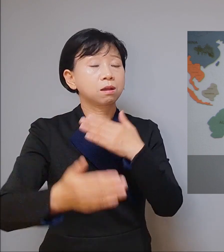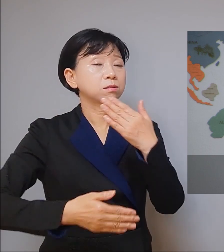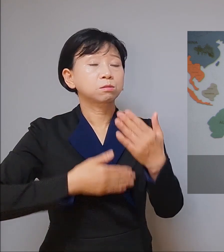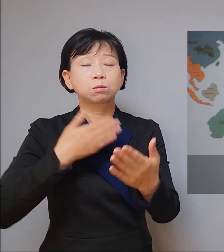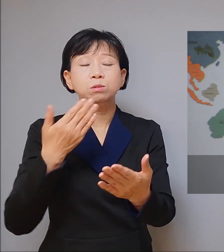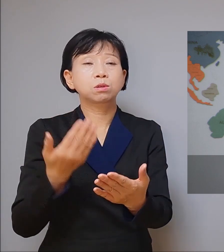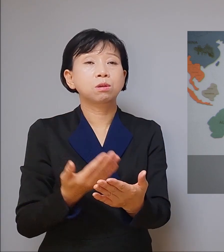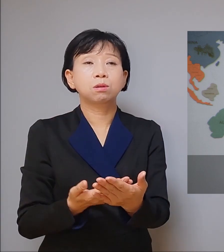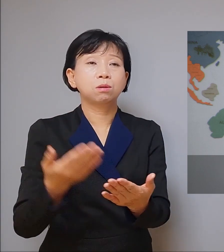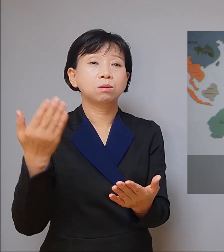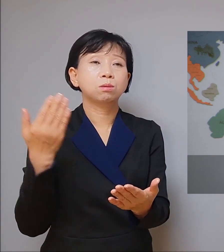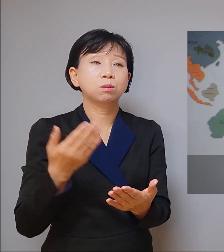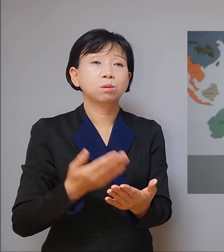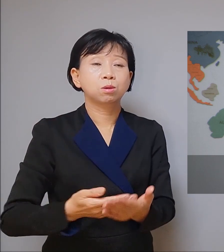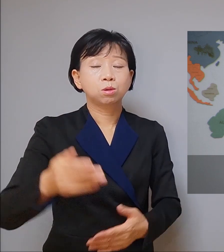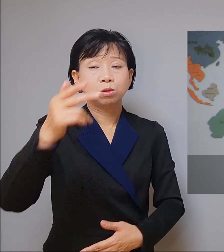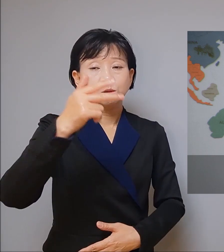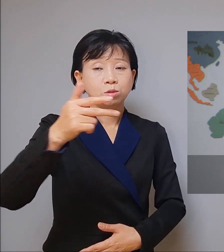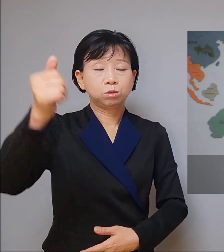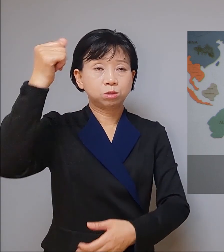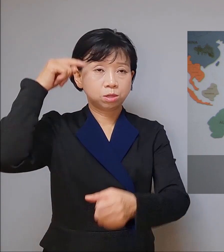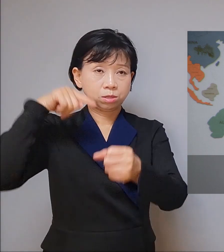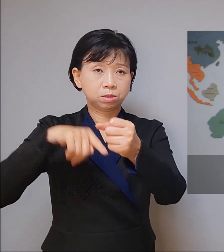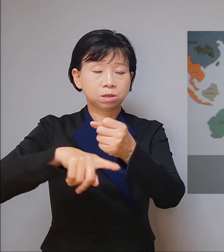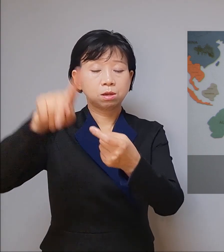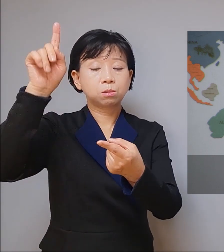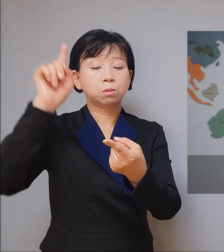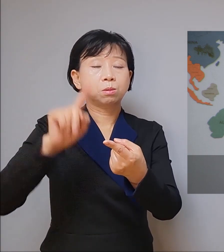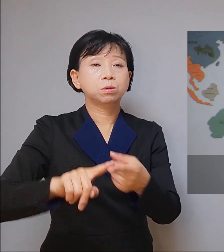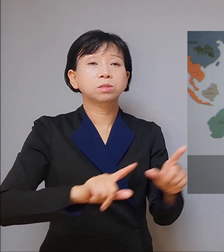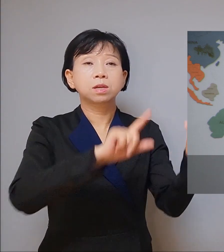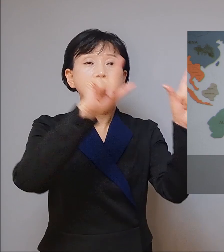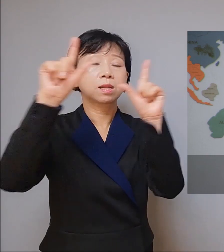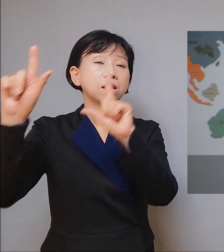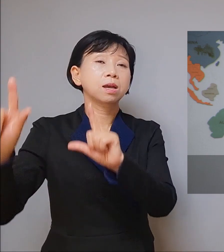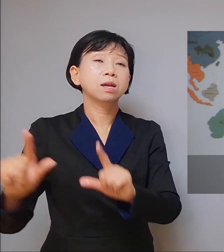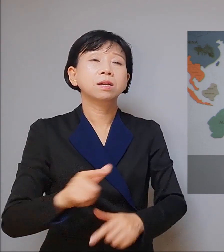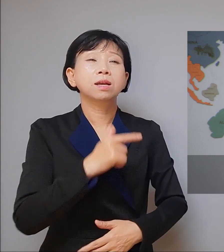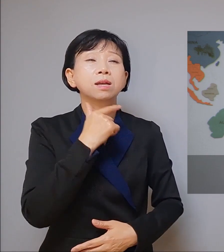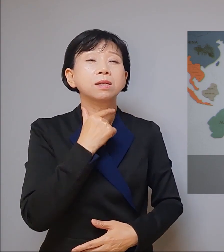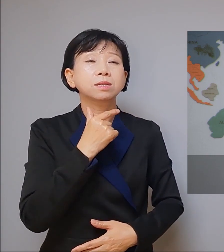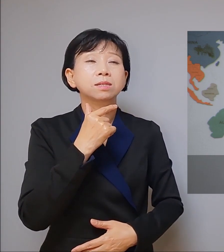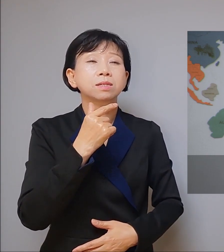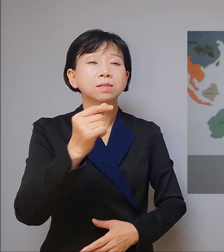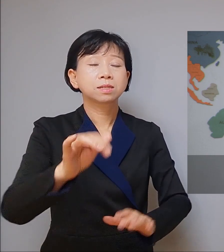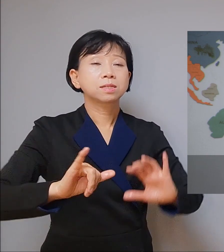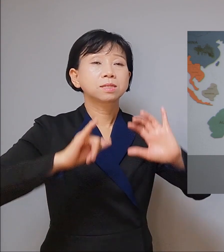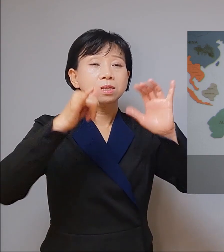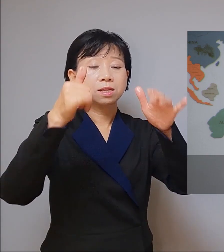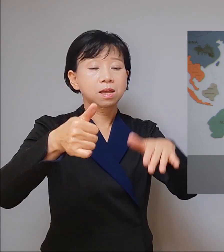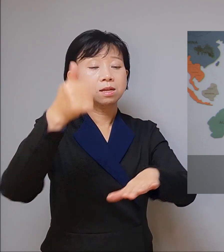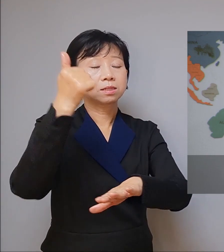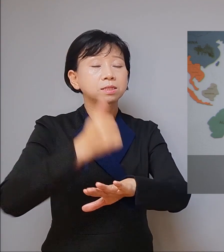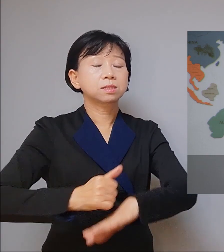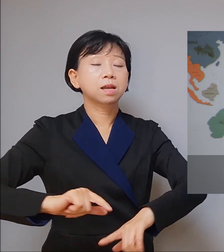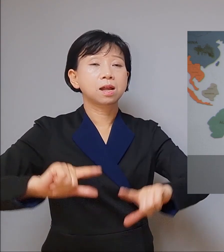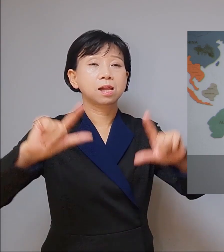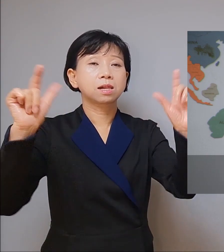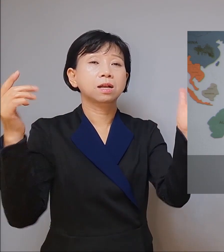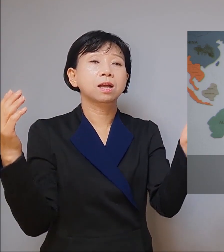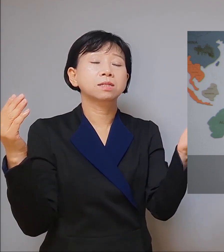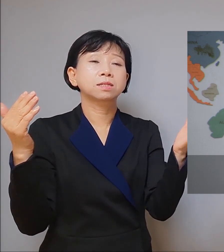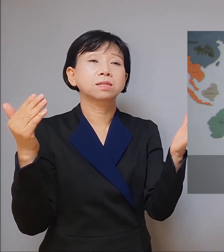알게 하소서. 주 뜻대로 살아가리 세상